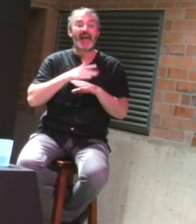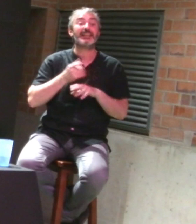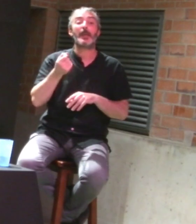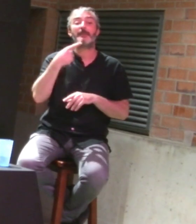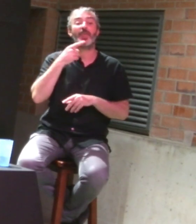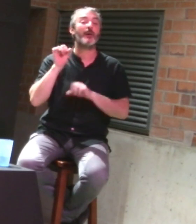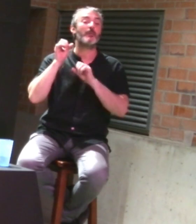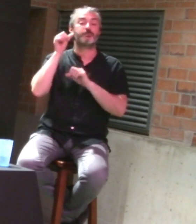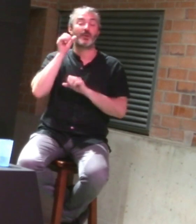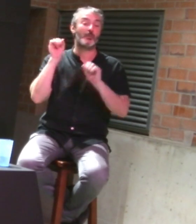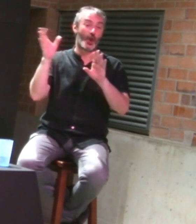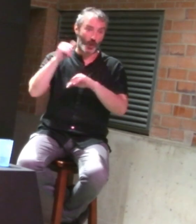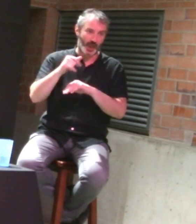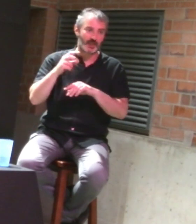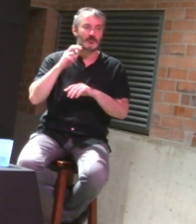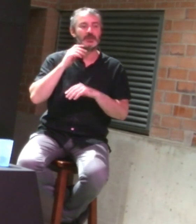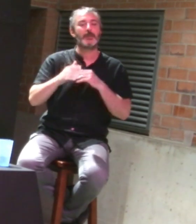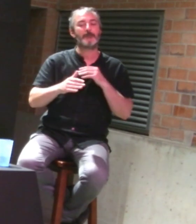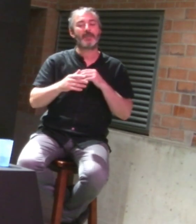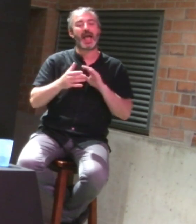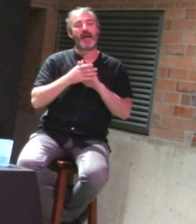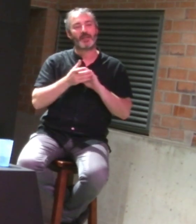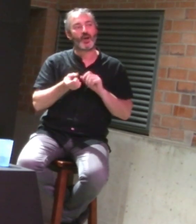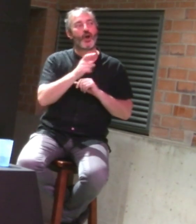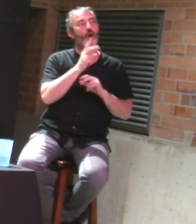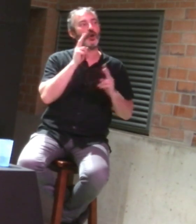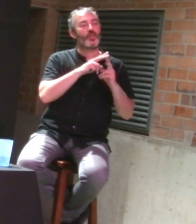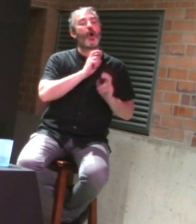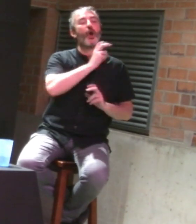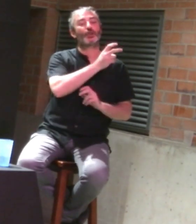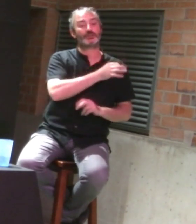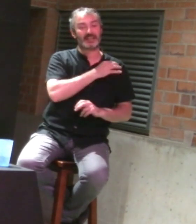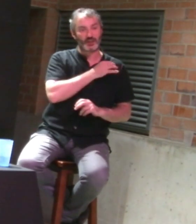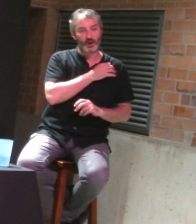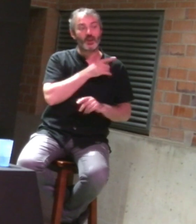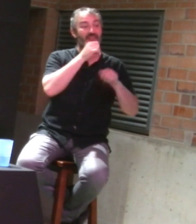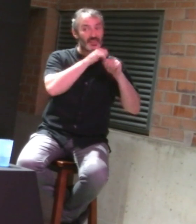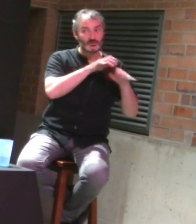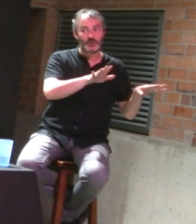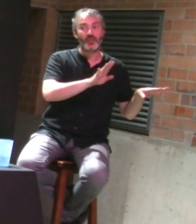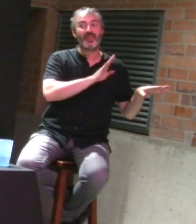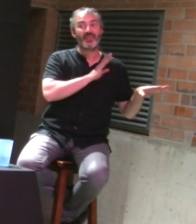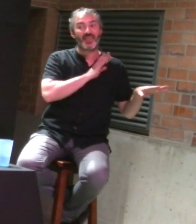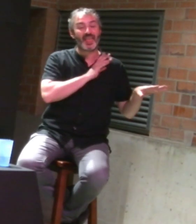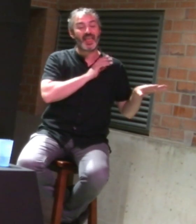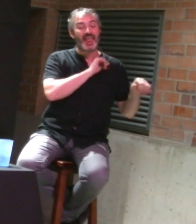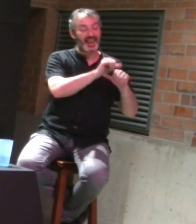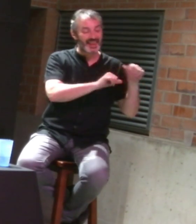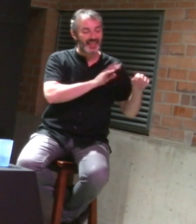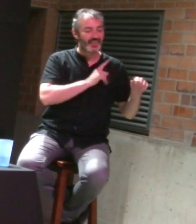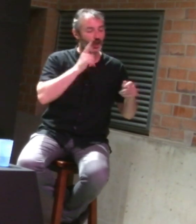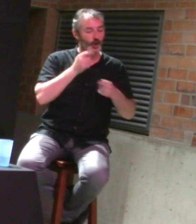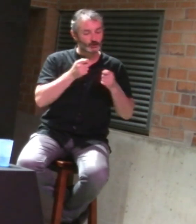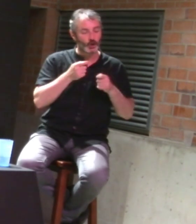píldora. Però tant Mateu Borral com Ferrer Guàrdia són amics de Paul Robin, i seran difusors d'aquesta lliga del control